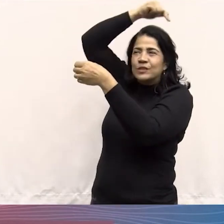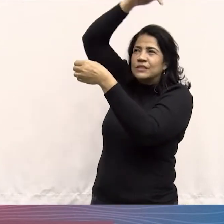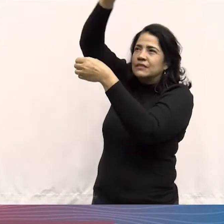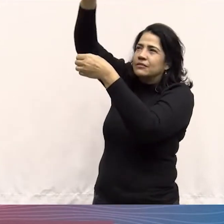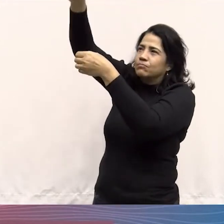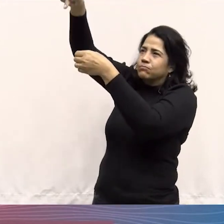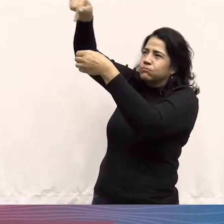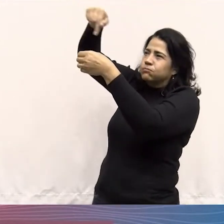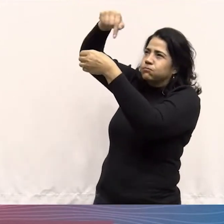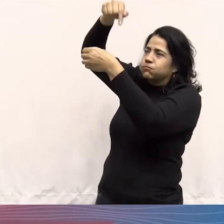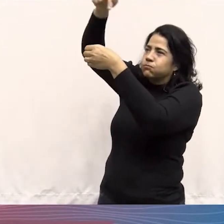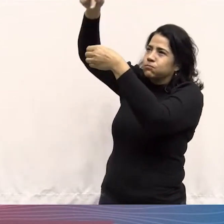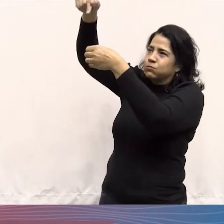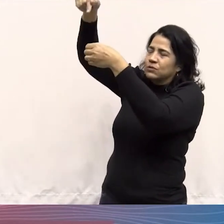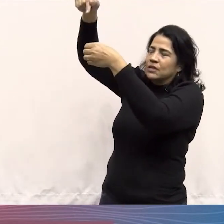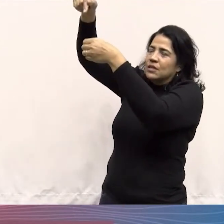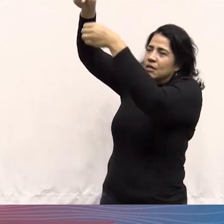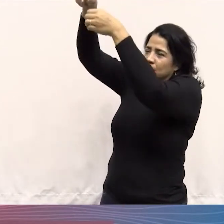de Deus.